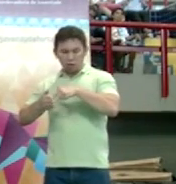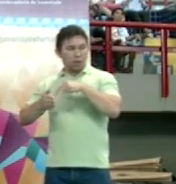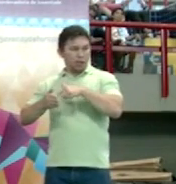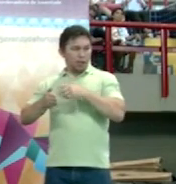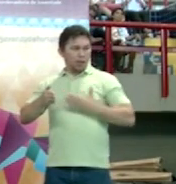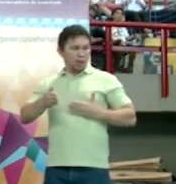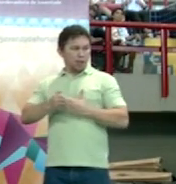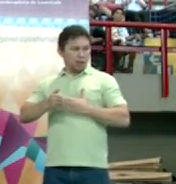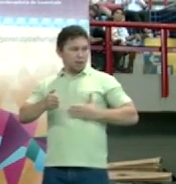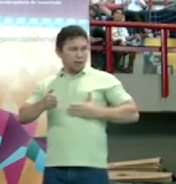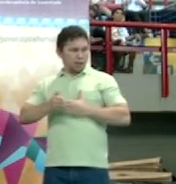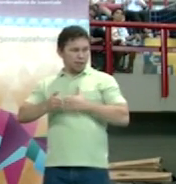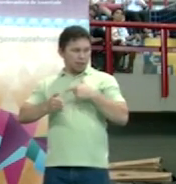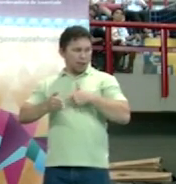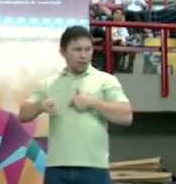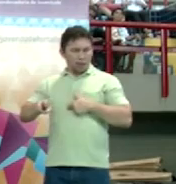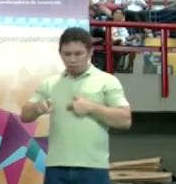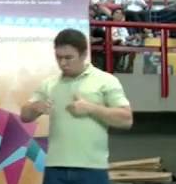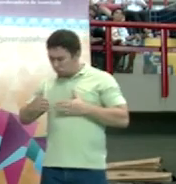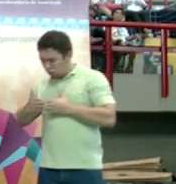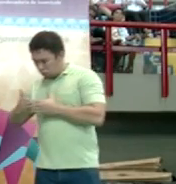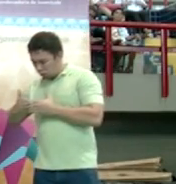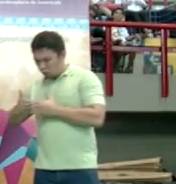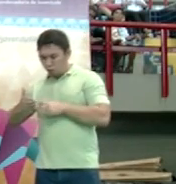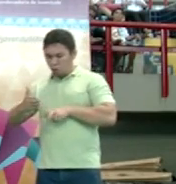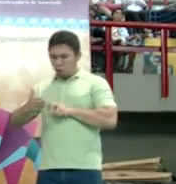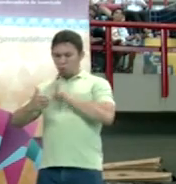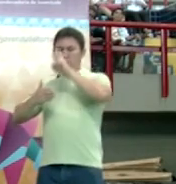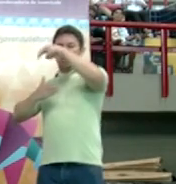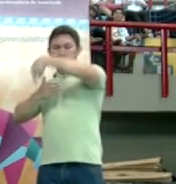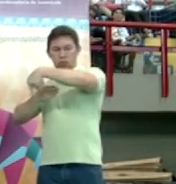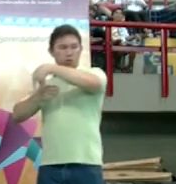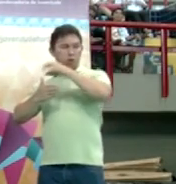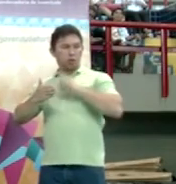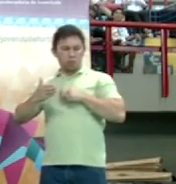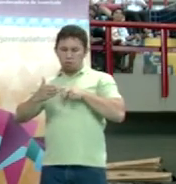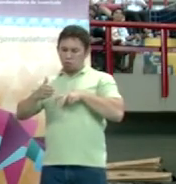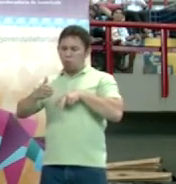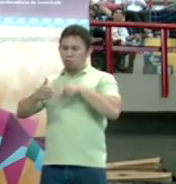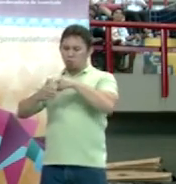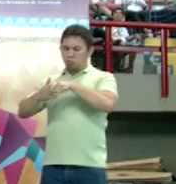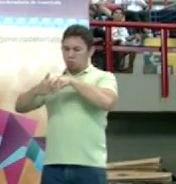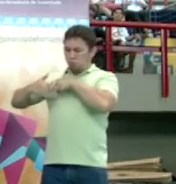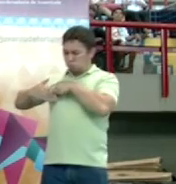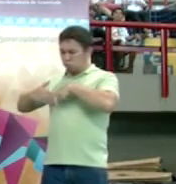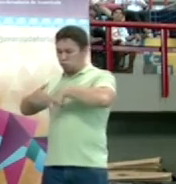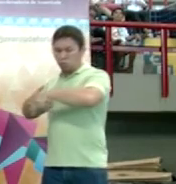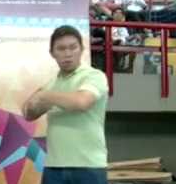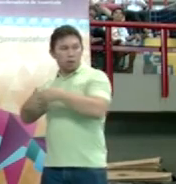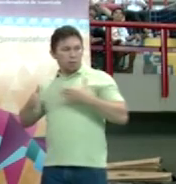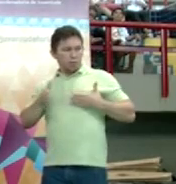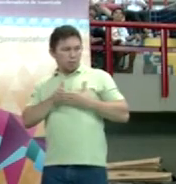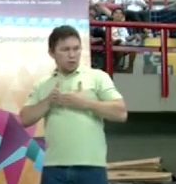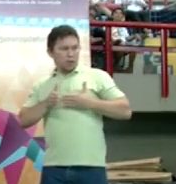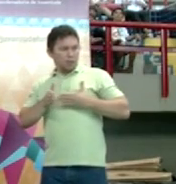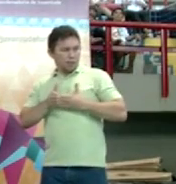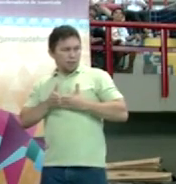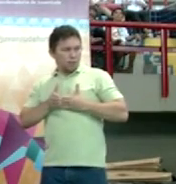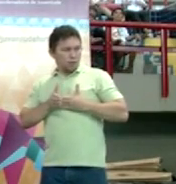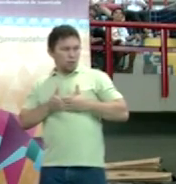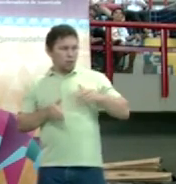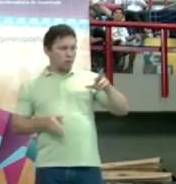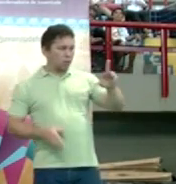resistência? Que é a cadeira? Ou eu passo por cima, é ou não é? Ou então eu tiro a cadeira do meio, mas não é uma resistência? Pois